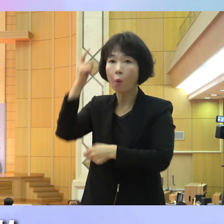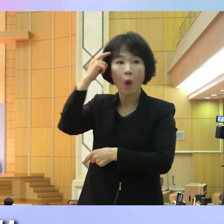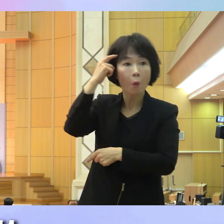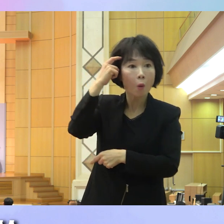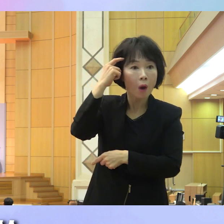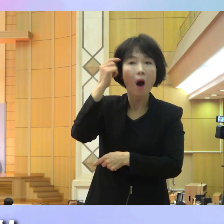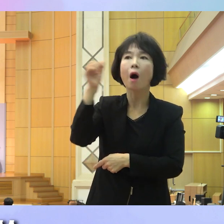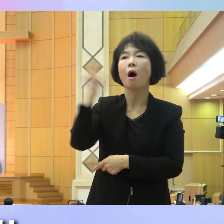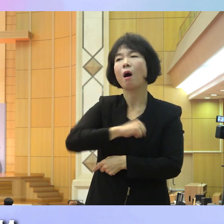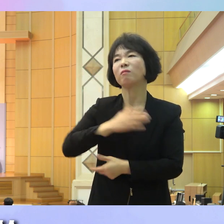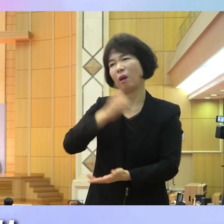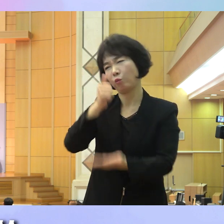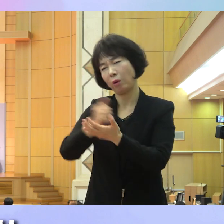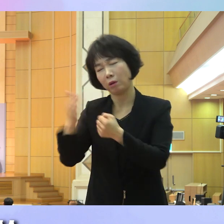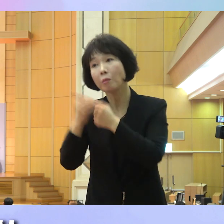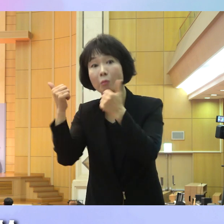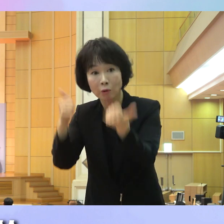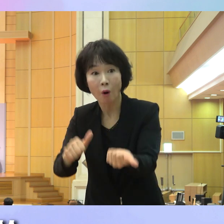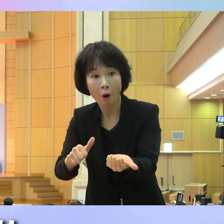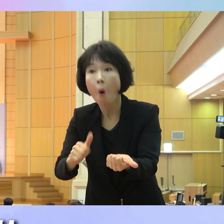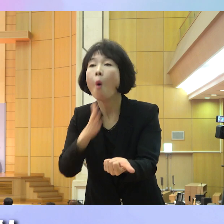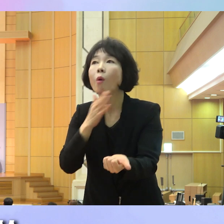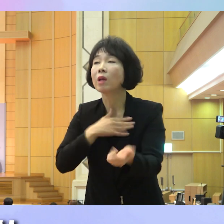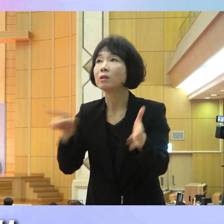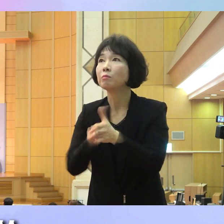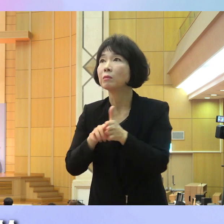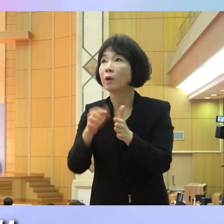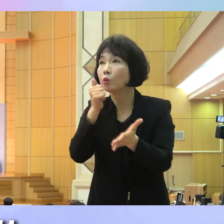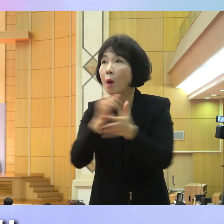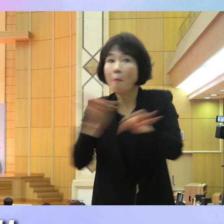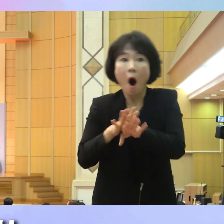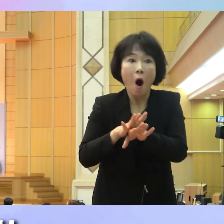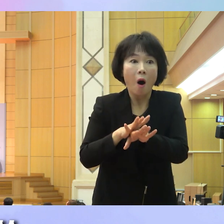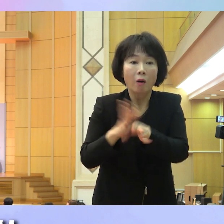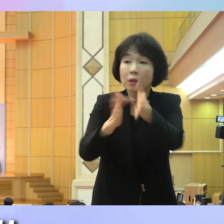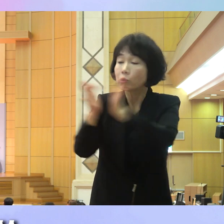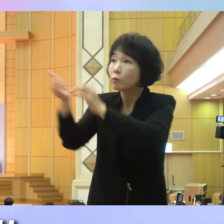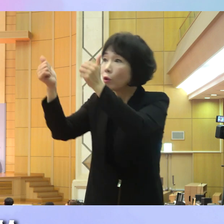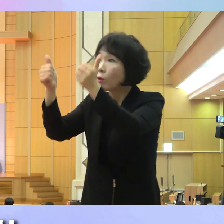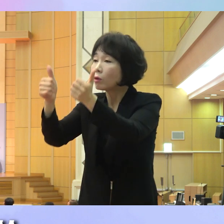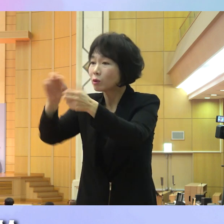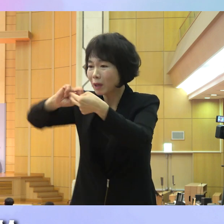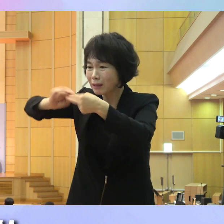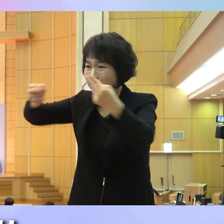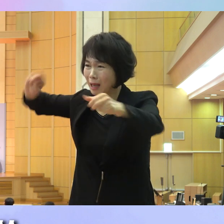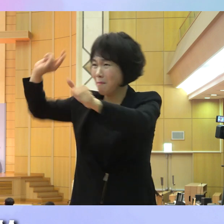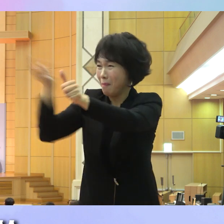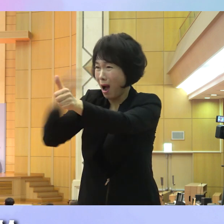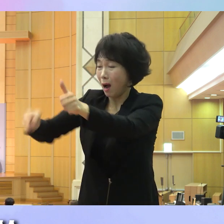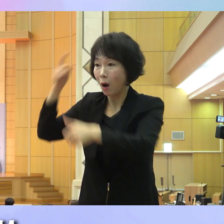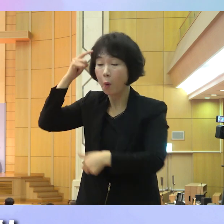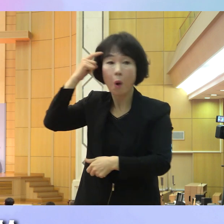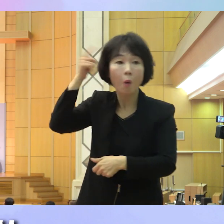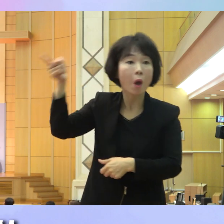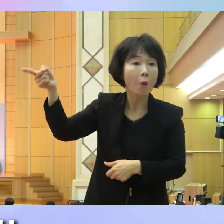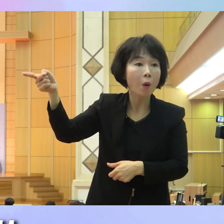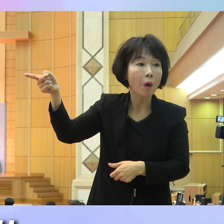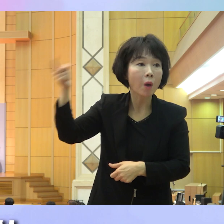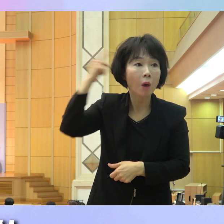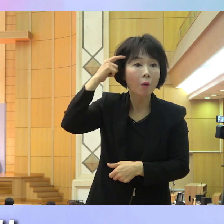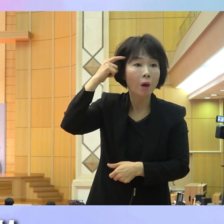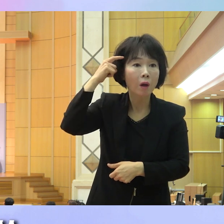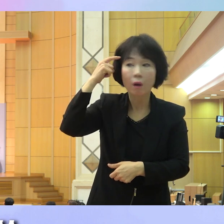죄를 위해서. 그럼 죄가 없어졌네. 예수님 십자가에서 왜 채찍에 맞으셨지? 병을